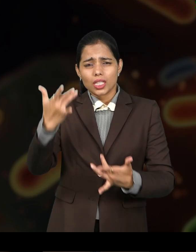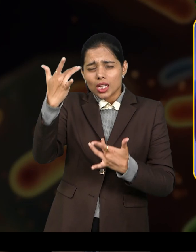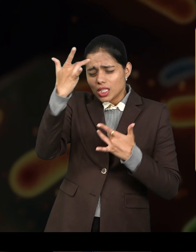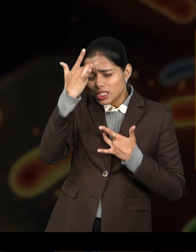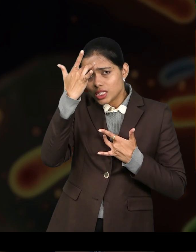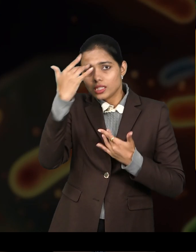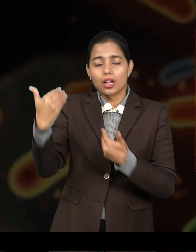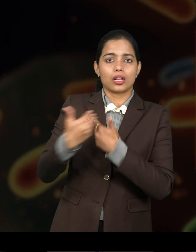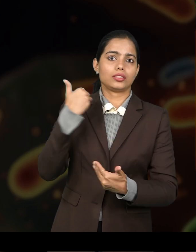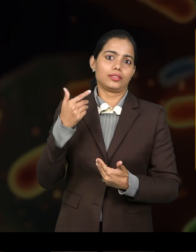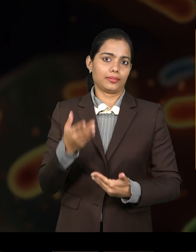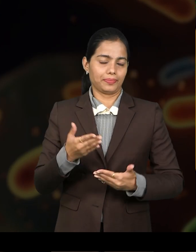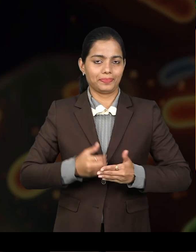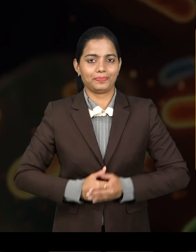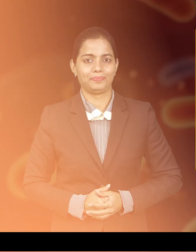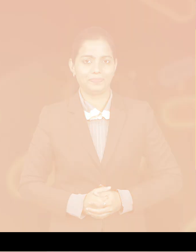इन्फ्लुएंजा।